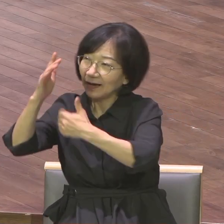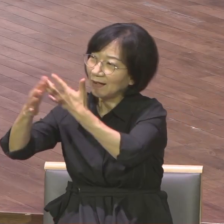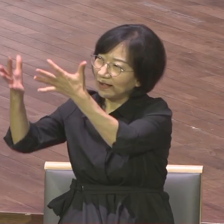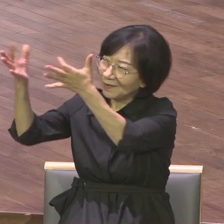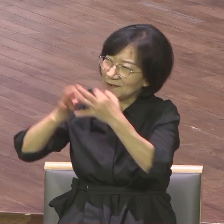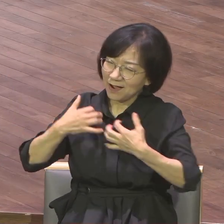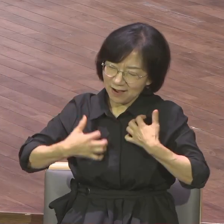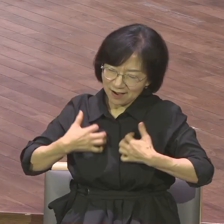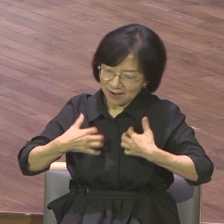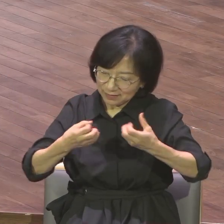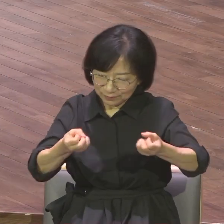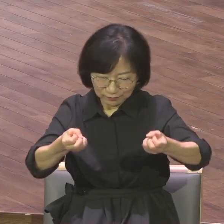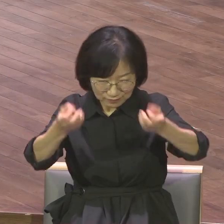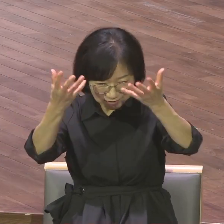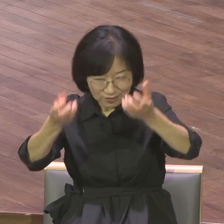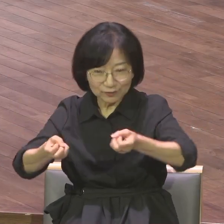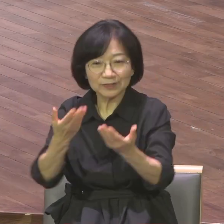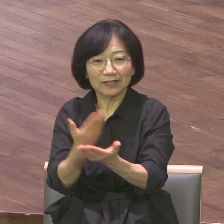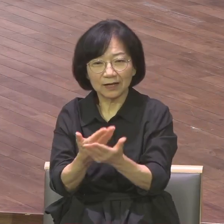그런 축제.